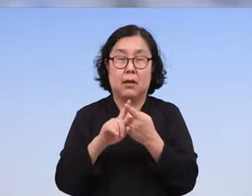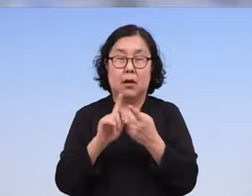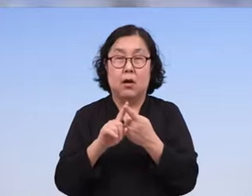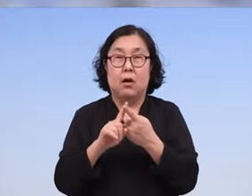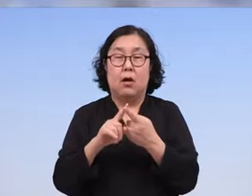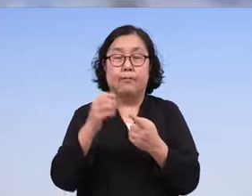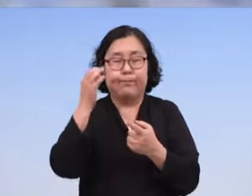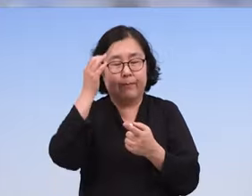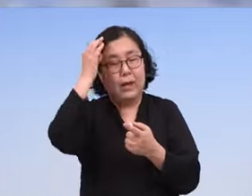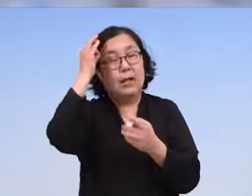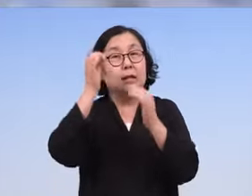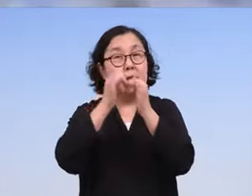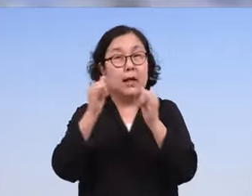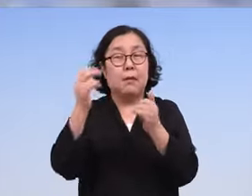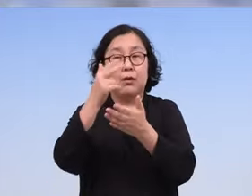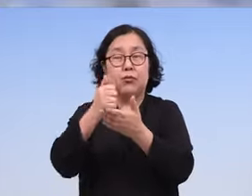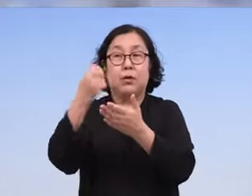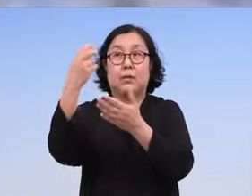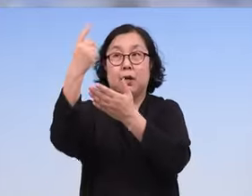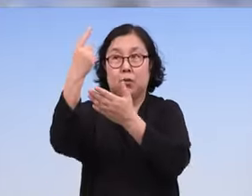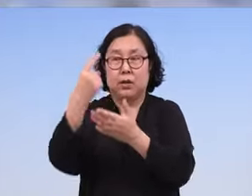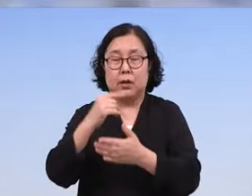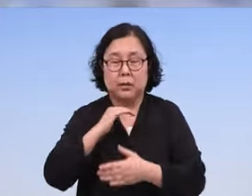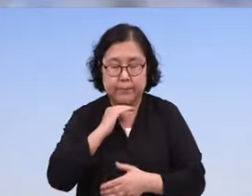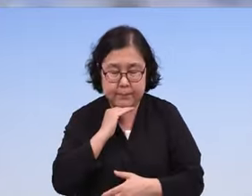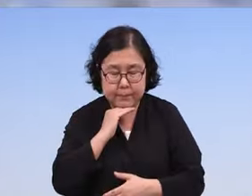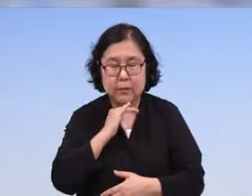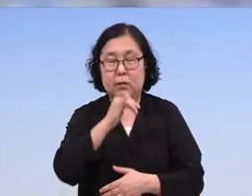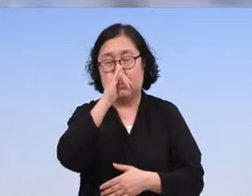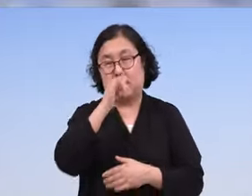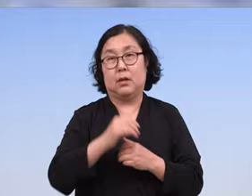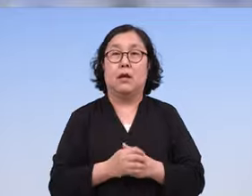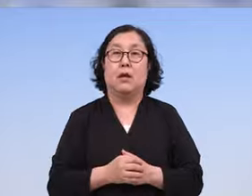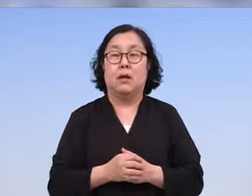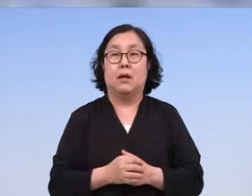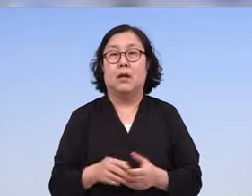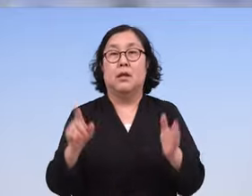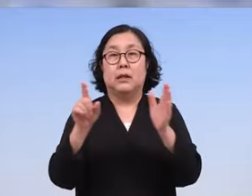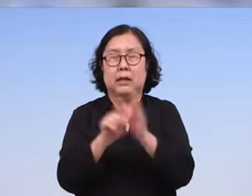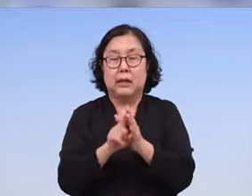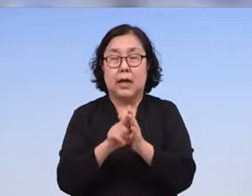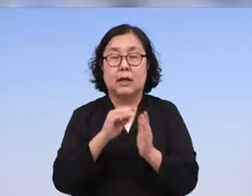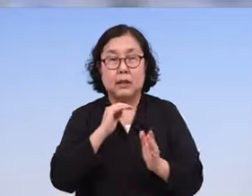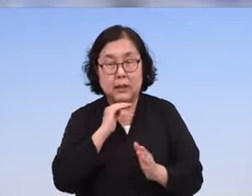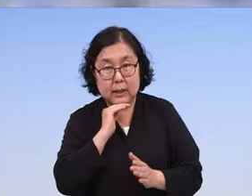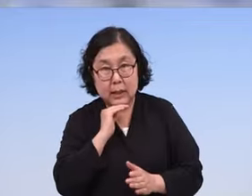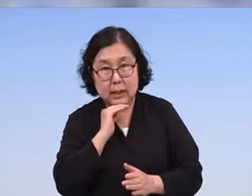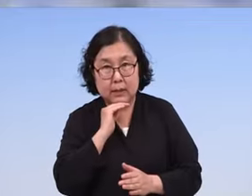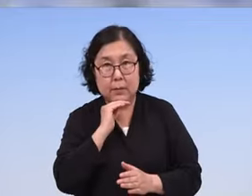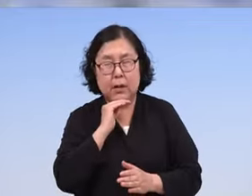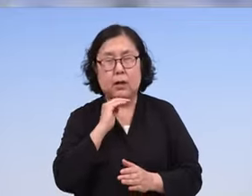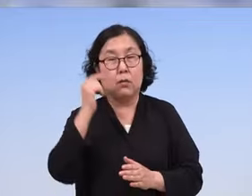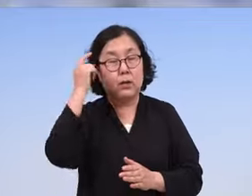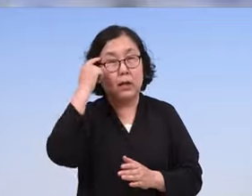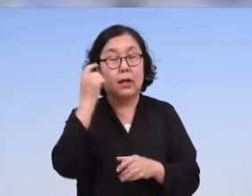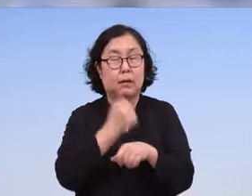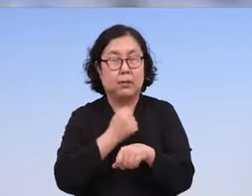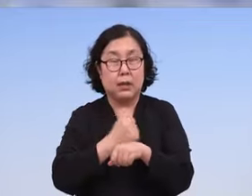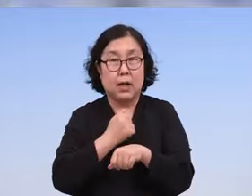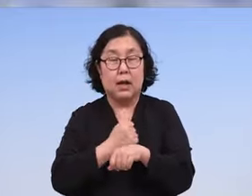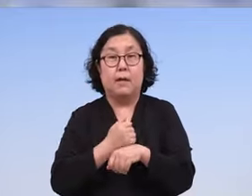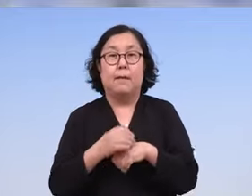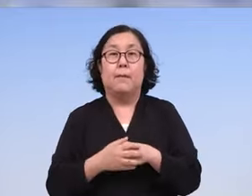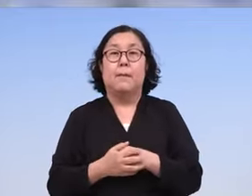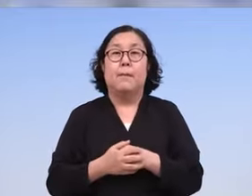인식하고 있는 사람들이 주님의 다시 오심을 기다린다는 겁니다. 저는 신앙은 기다림이라고 그렇게